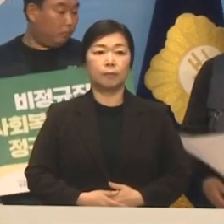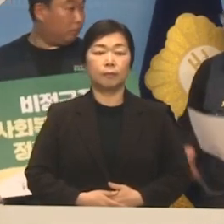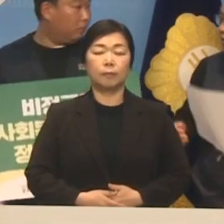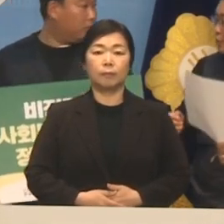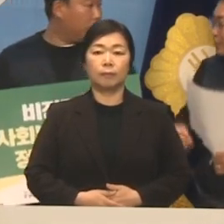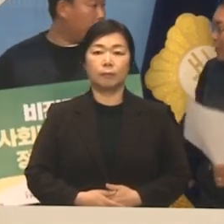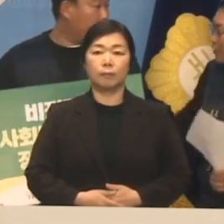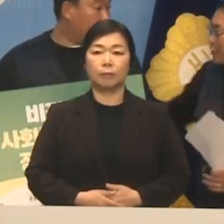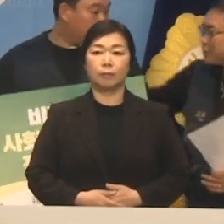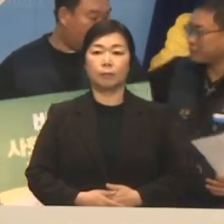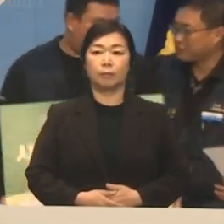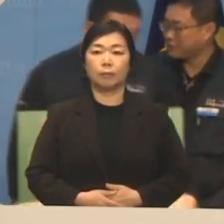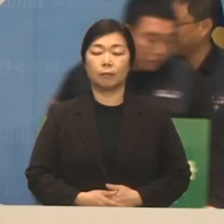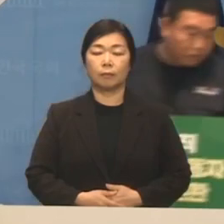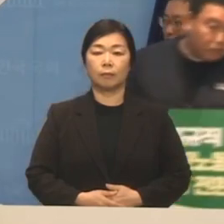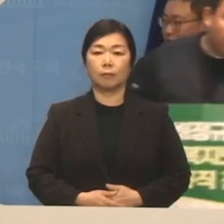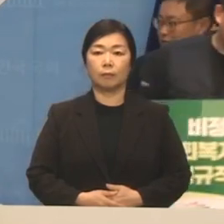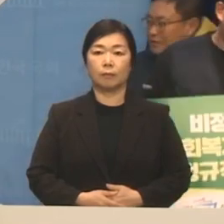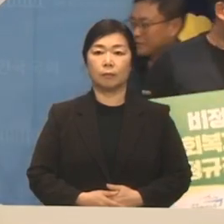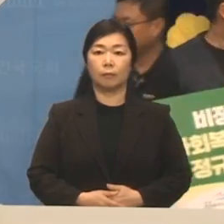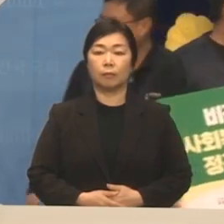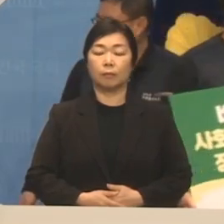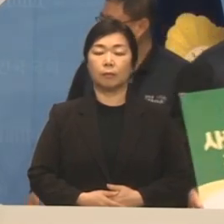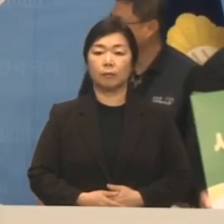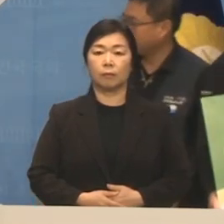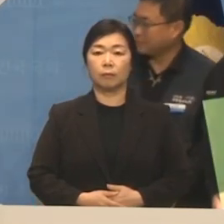분도 주시면 됩니다.